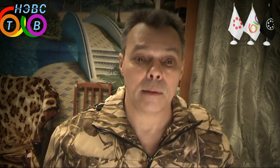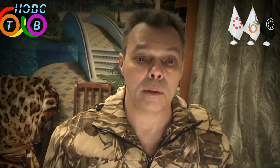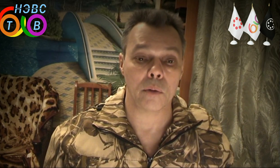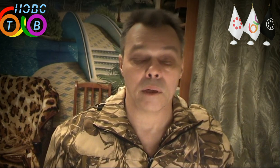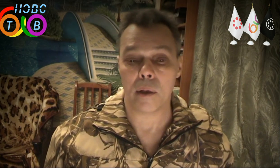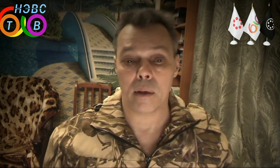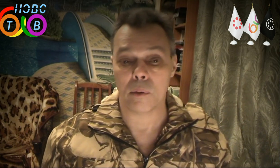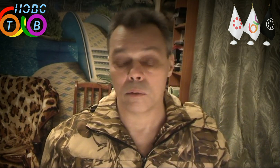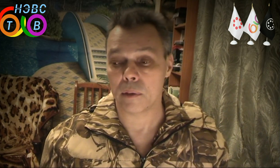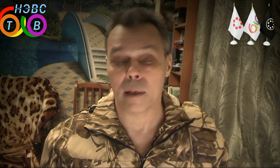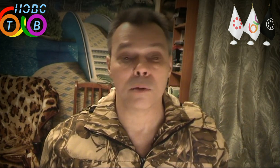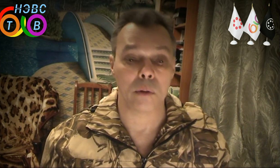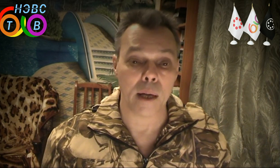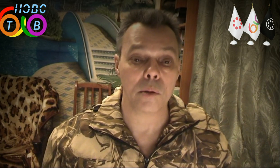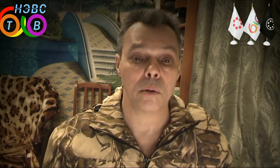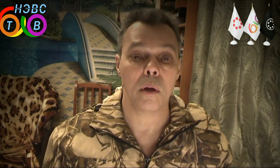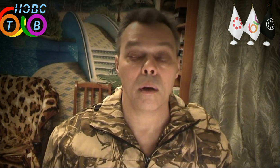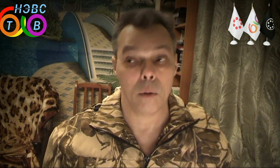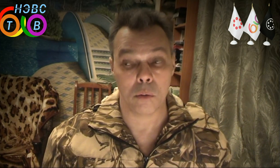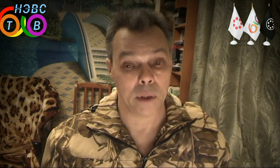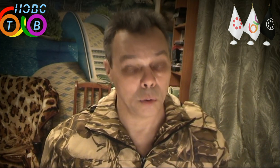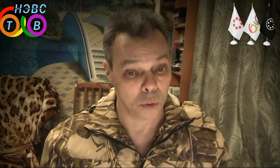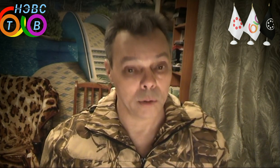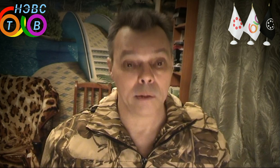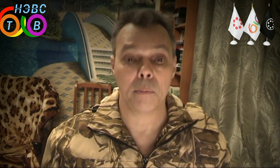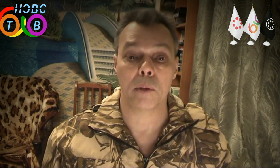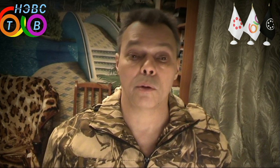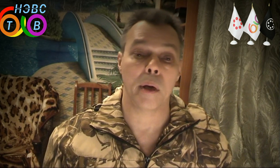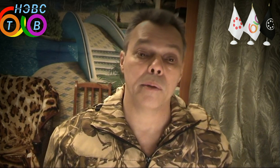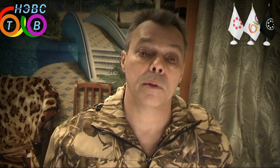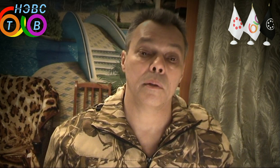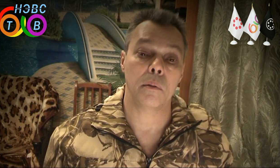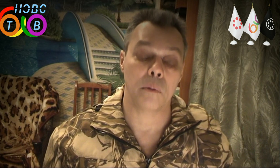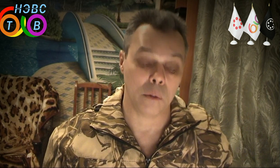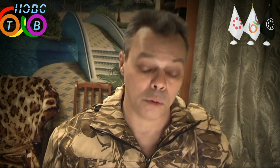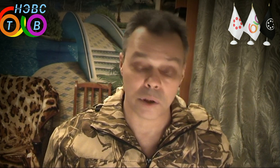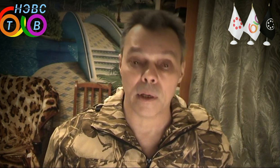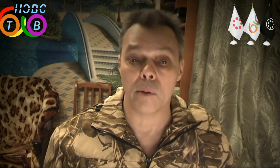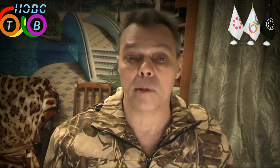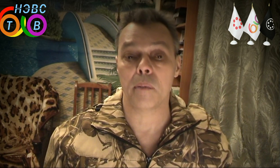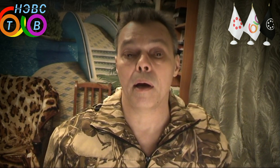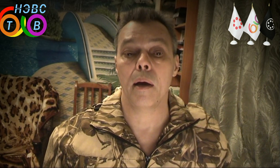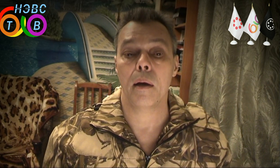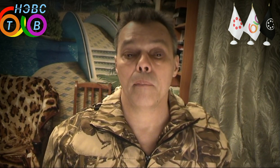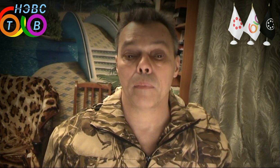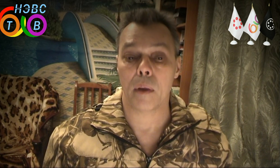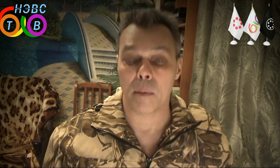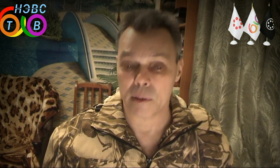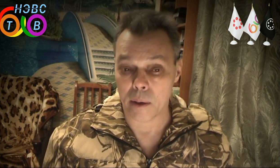дело, что вначале я веду всегда консультацию, узнаю тонкости, подключаюсь и уясняю для себя и объясняю